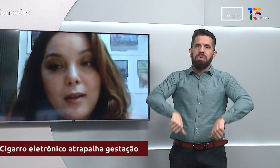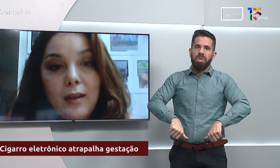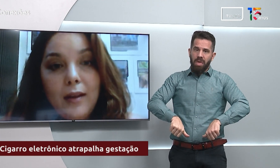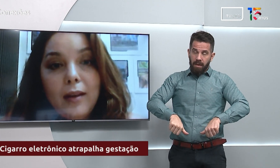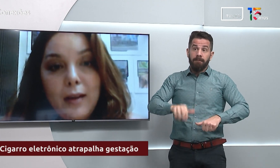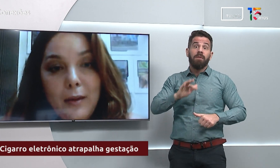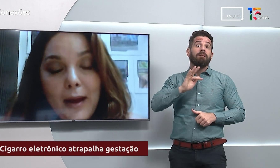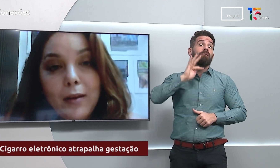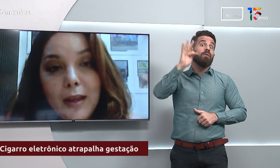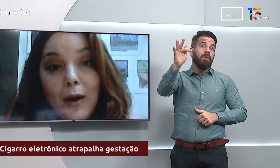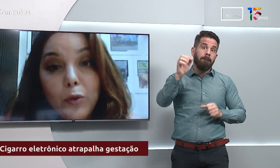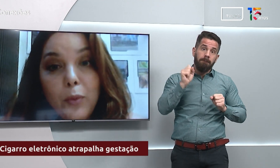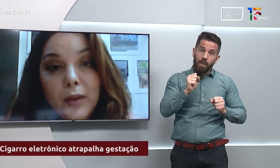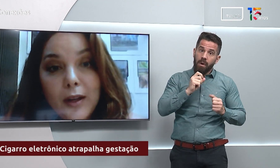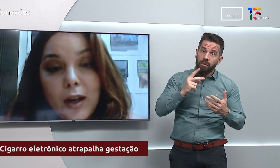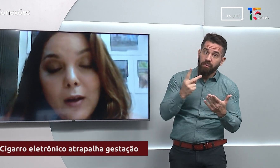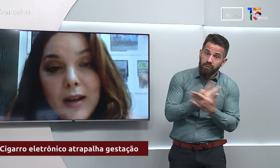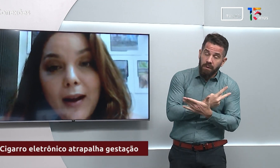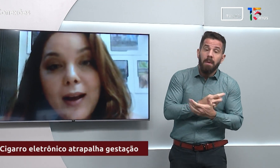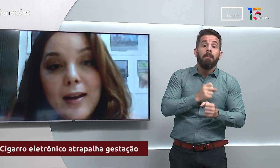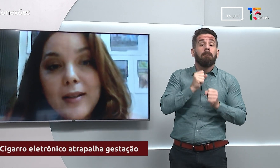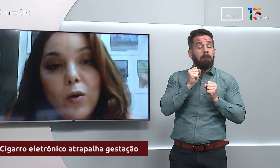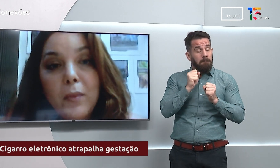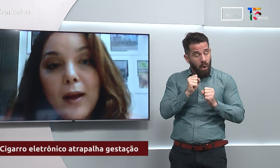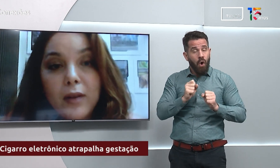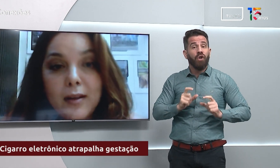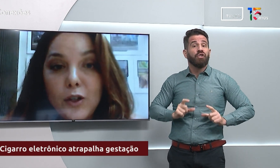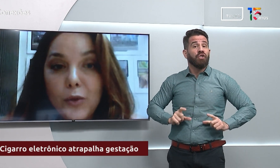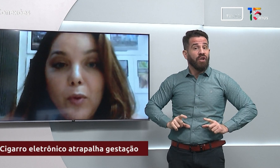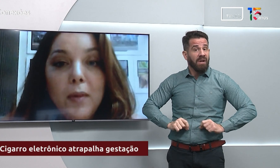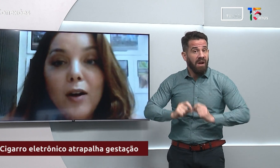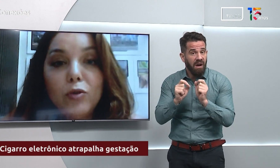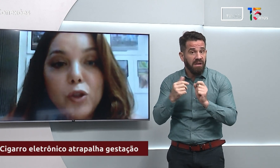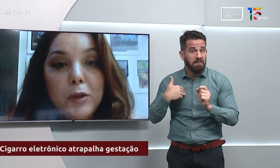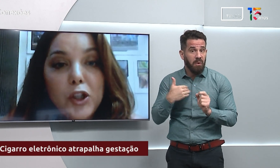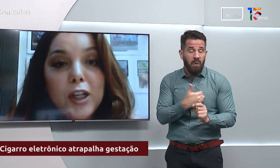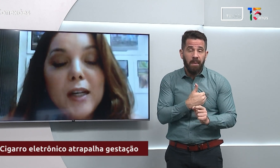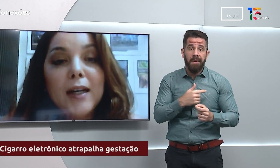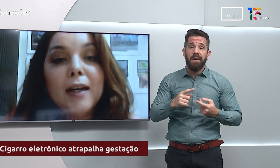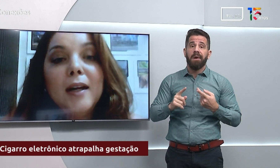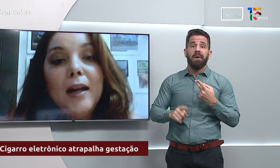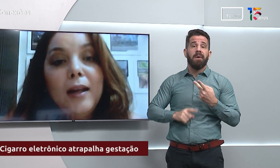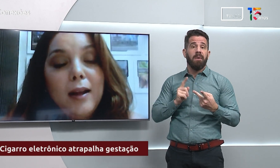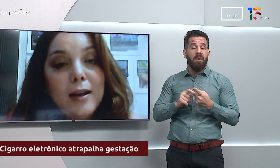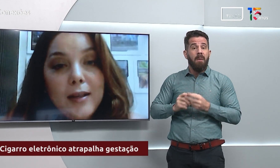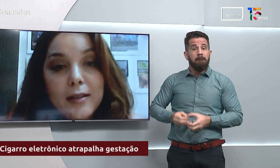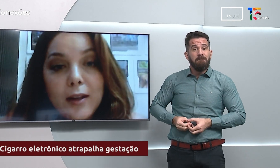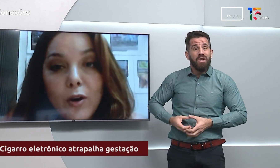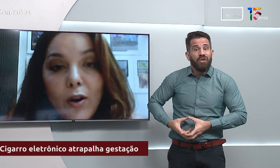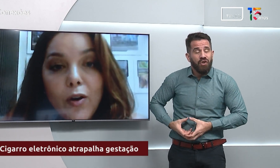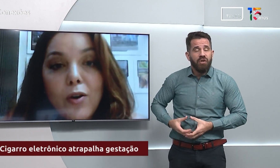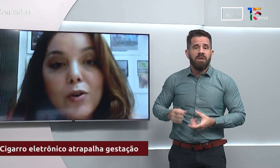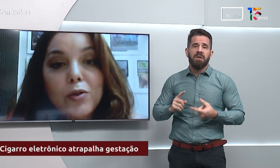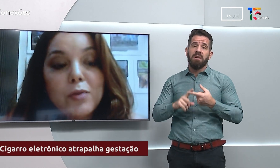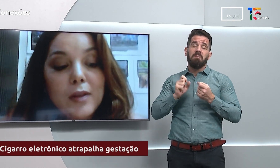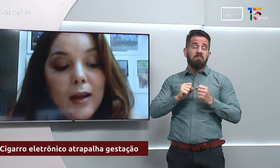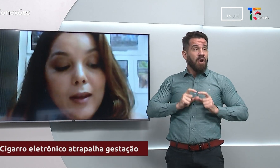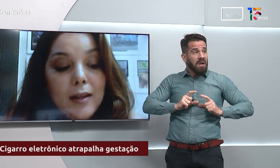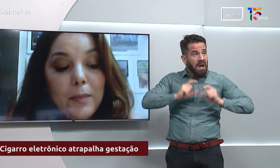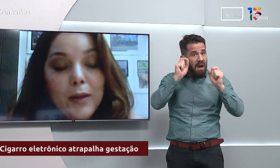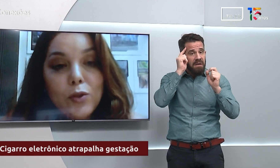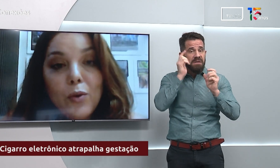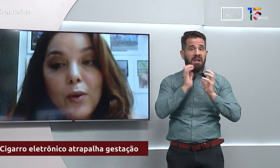materna. Então, isso a gente tem que ter um alerta muito grande para essas pessoas que estão fazendo uso que às vezes não estão